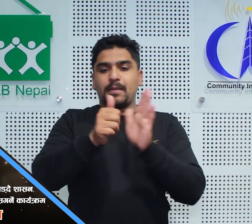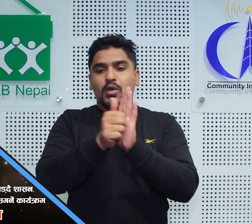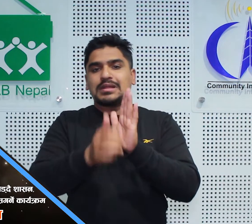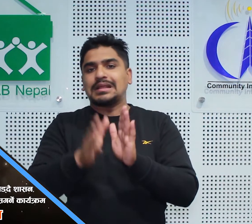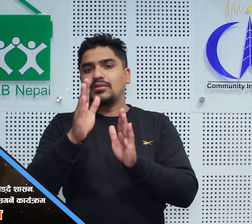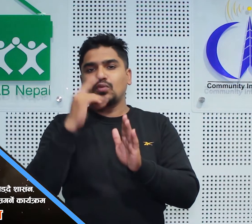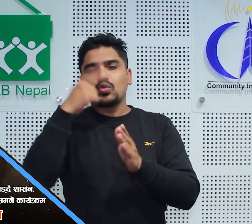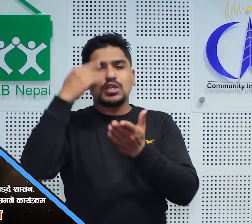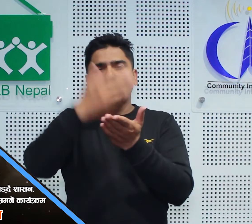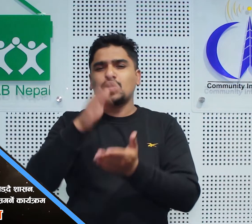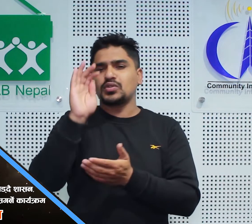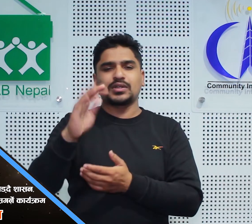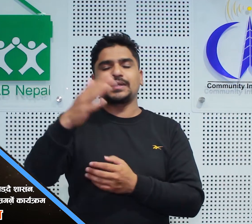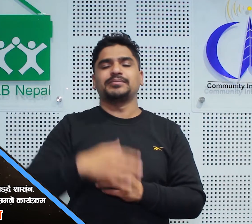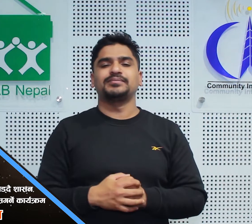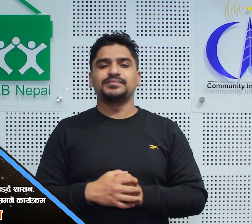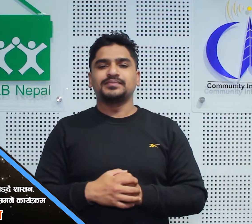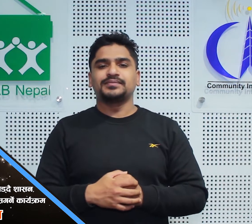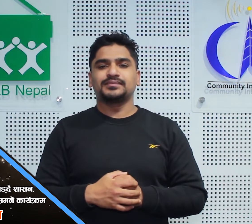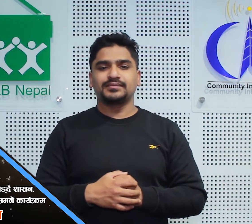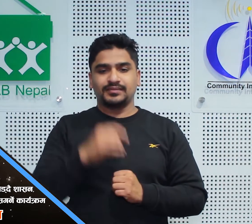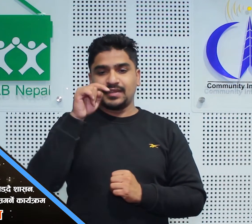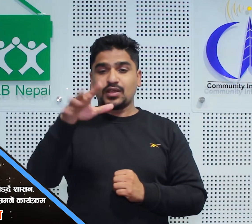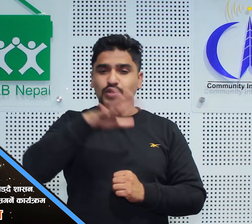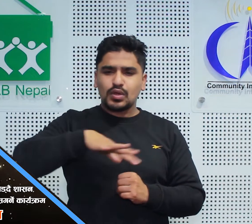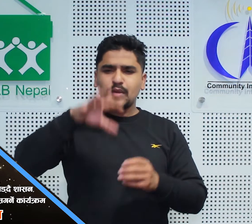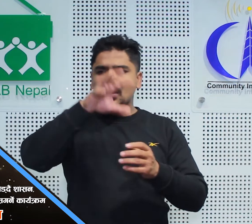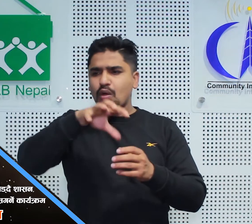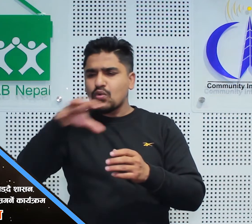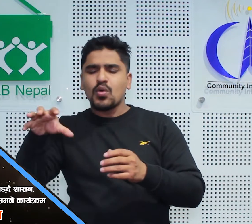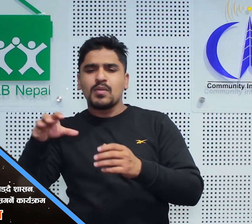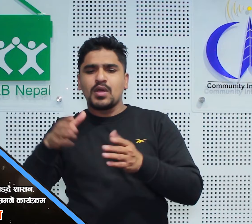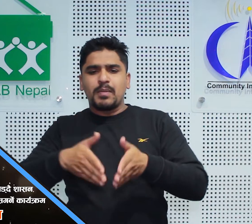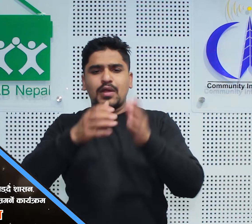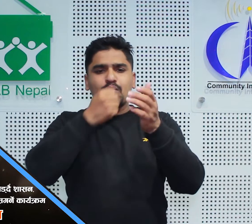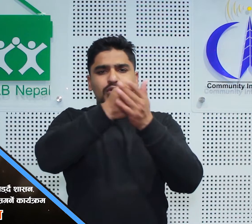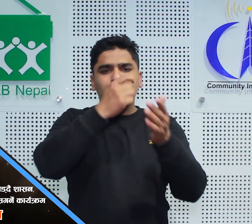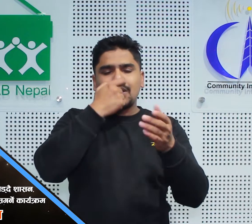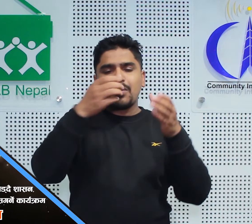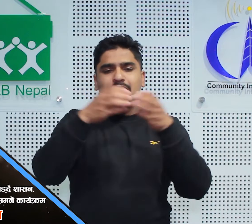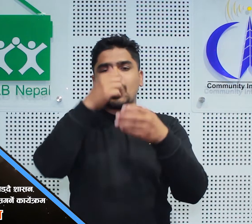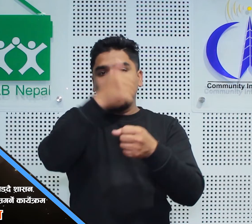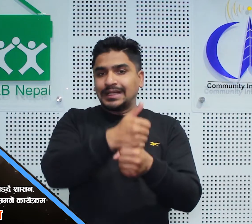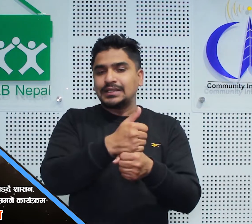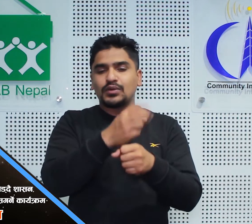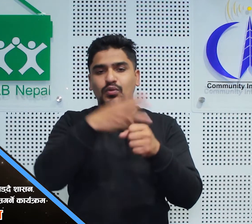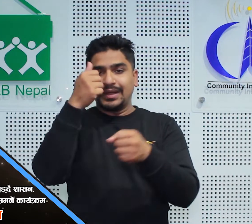बढ्नबाट कसैले रोक्न सक्दैन। यहाँका हरेक टोलमा सडक पुगेको छ। गाउँपालिका अध्यक्षज्यू, उपाध्यक्षज्यू